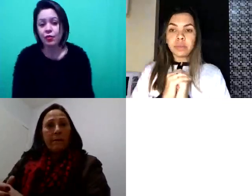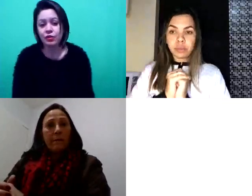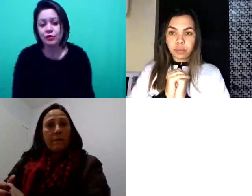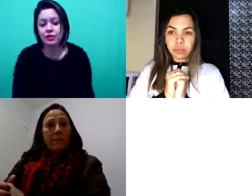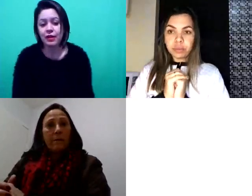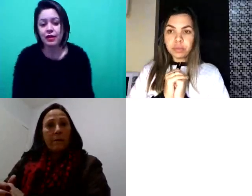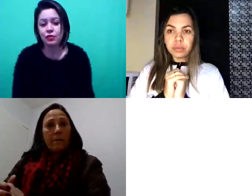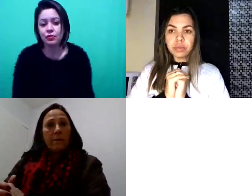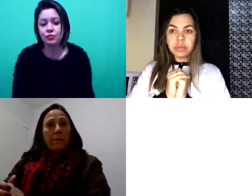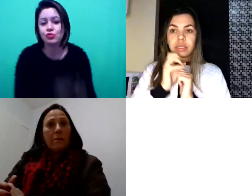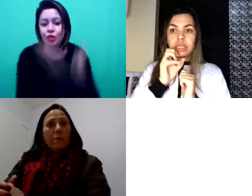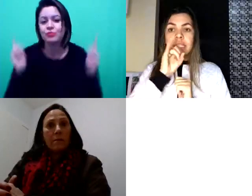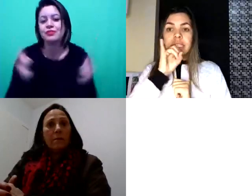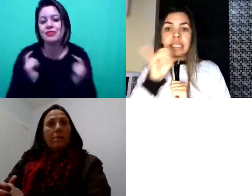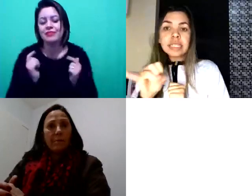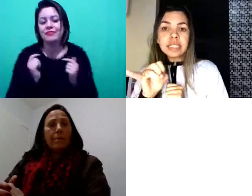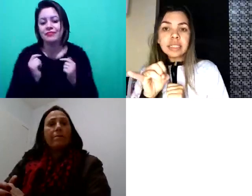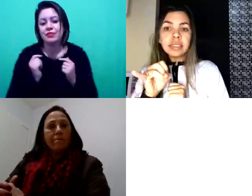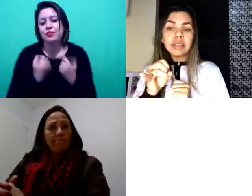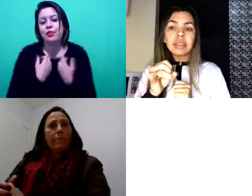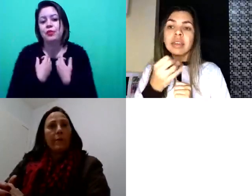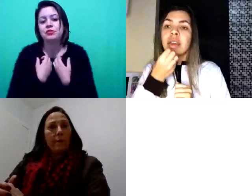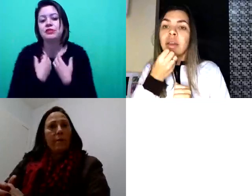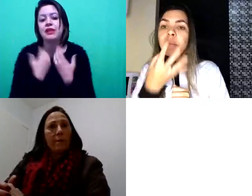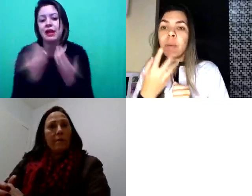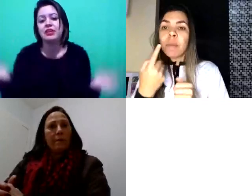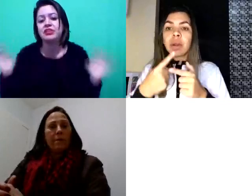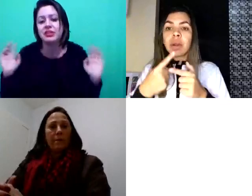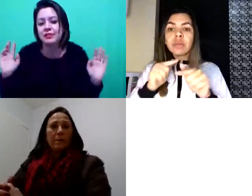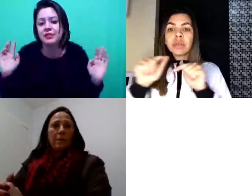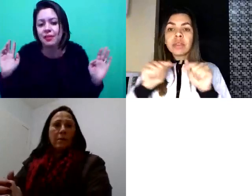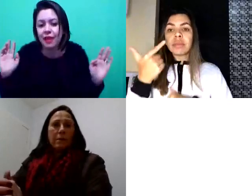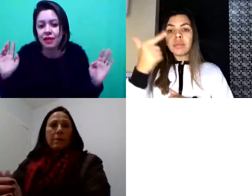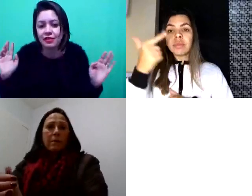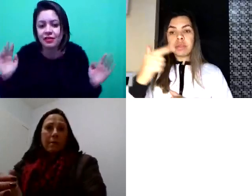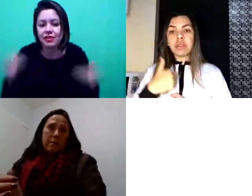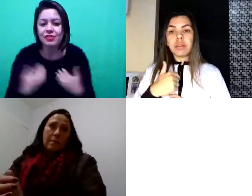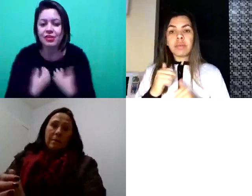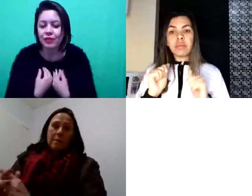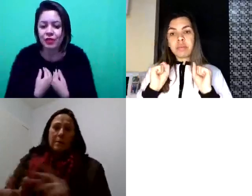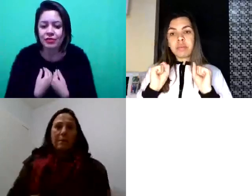do trabalho dos outros, né? Tipo, eu posso dizer, ah, deixa a disciplina aberta, só que não é um